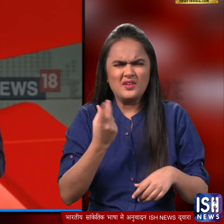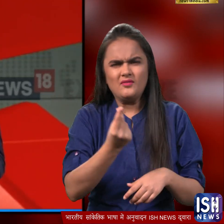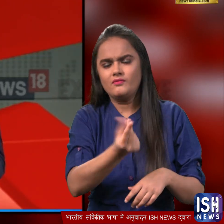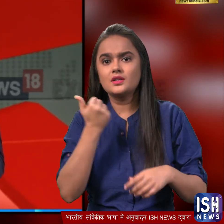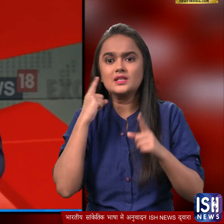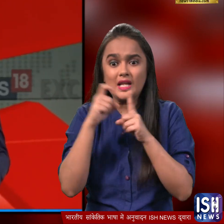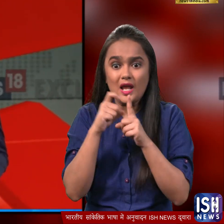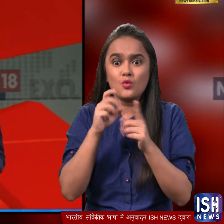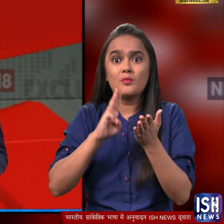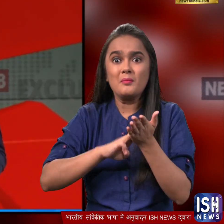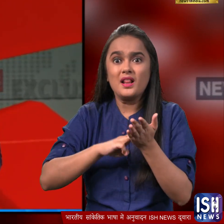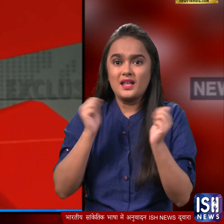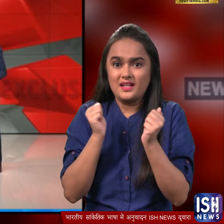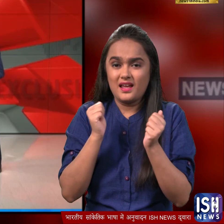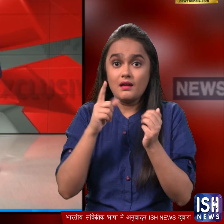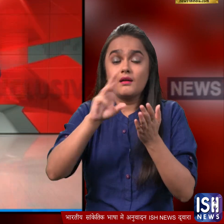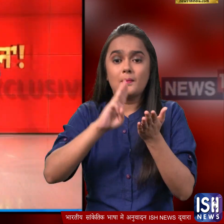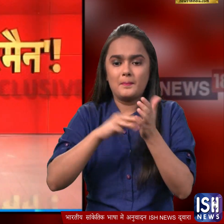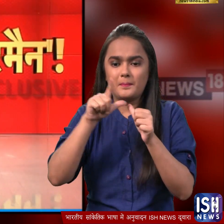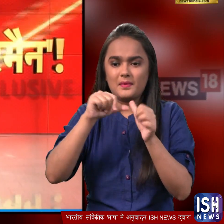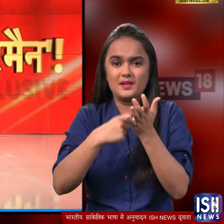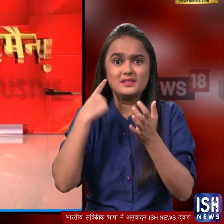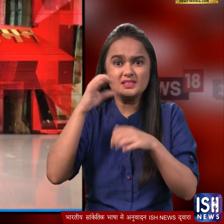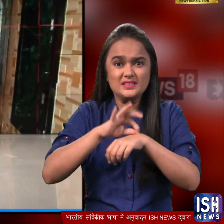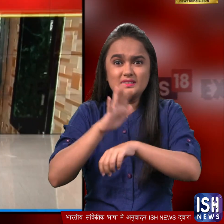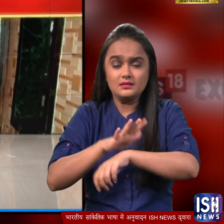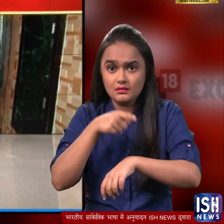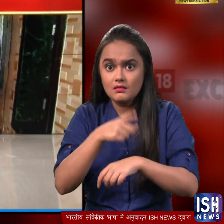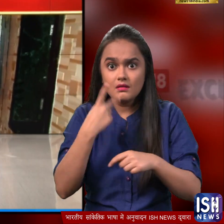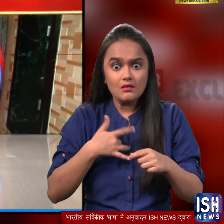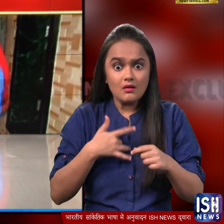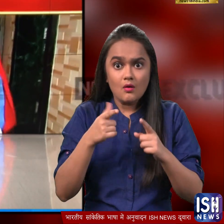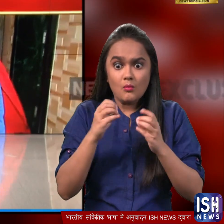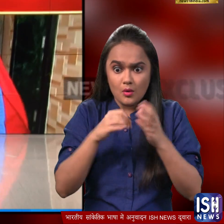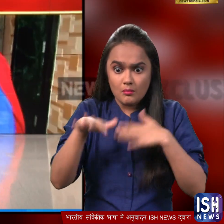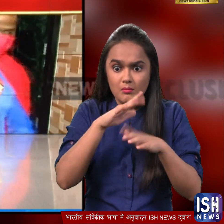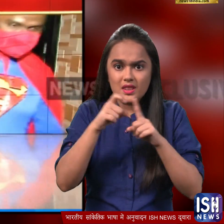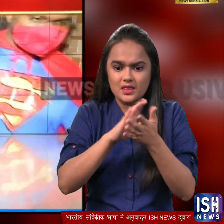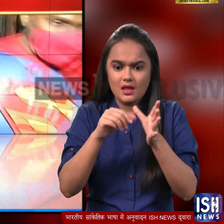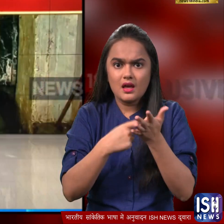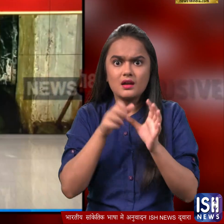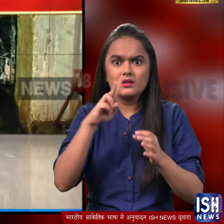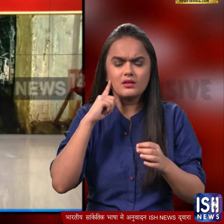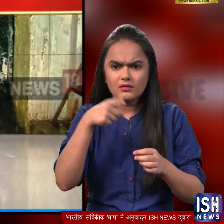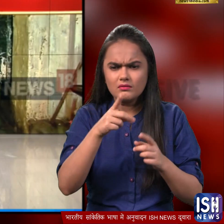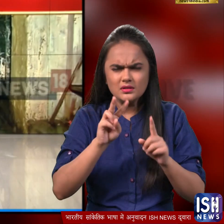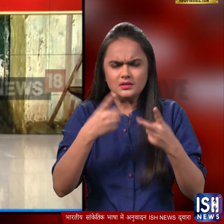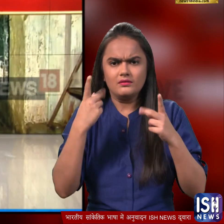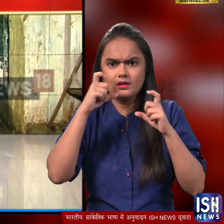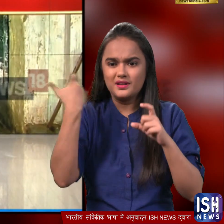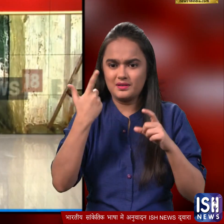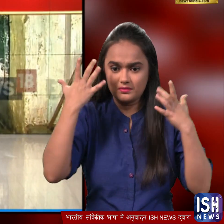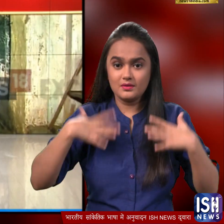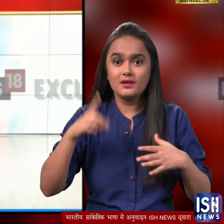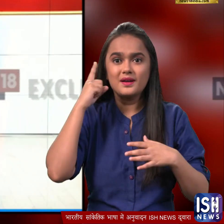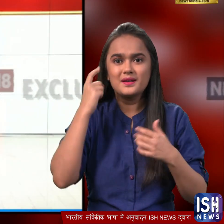से फैल रहे डेंगू और मलेरिया के बीच वहां के धारावी इलाके से हैरान करने वाली कुछ तस्वीरें सामने आई। वहां सुपरमैन की वेशभूषा में अशोक